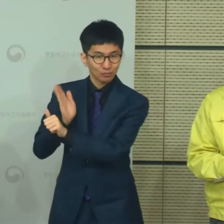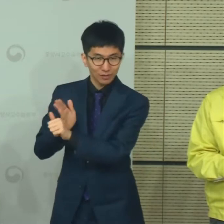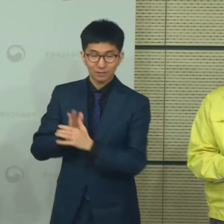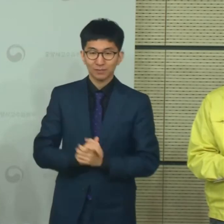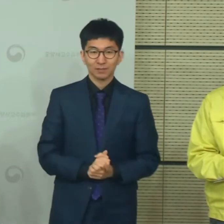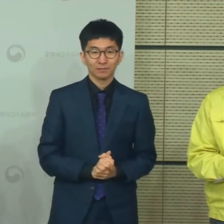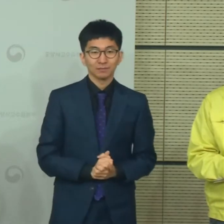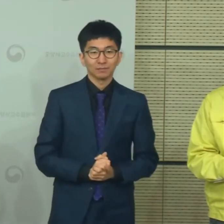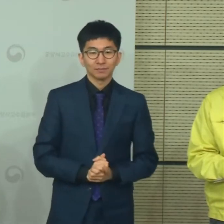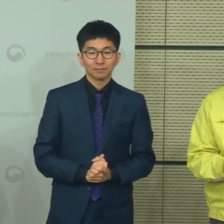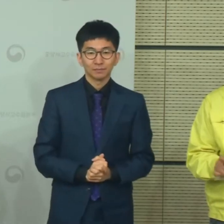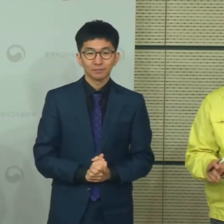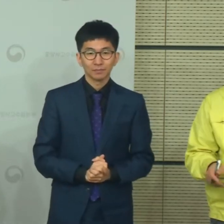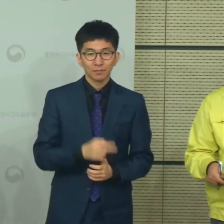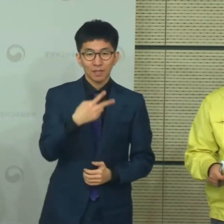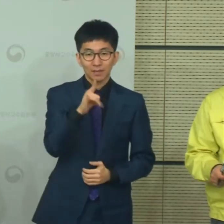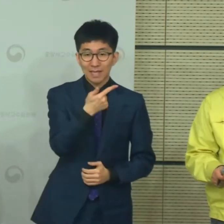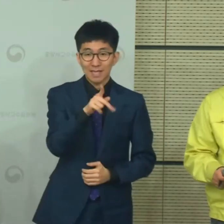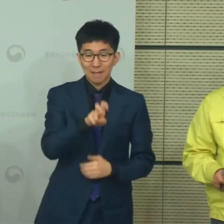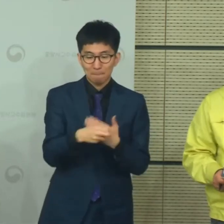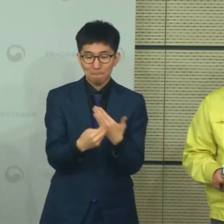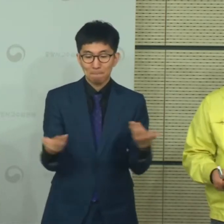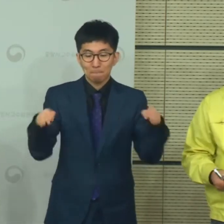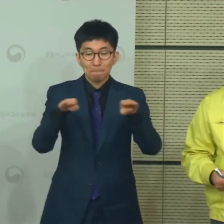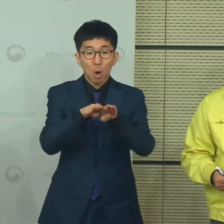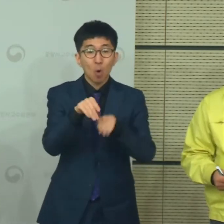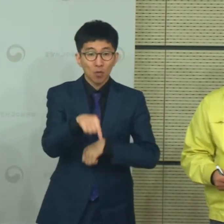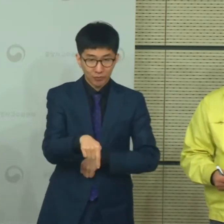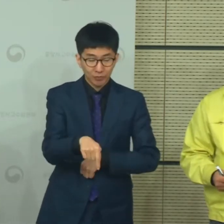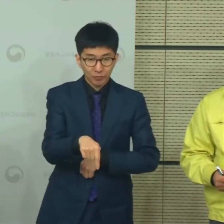예, 그 대남병원에 대한